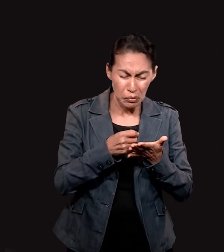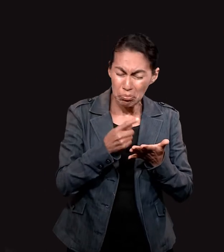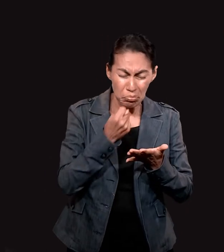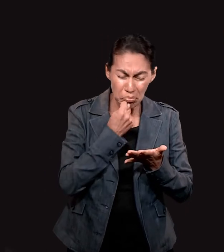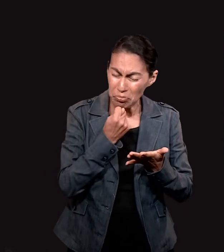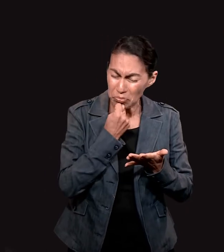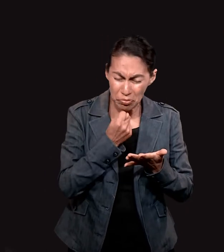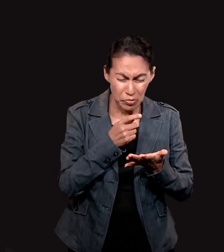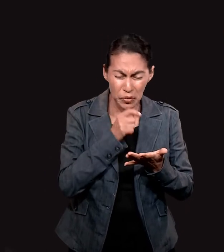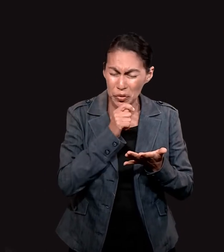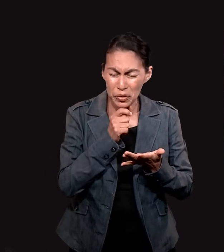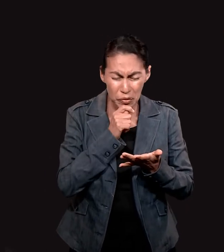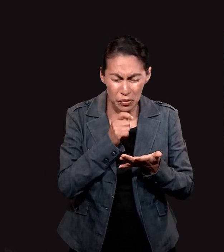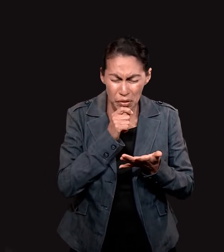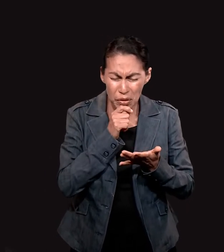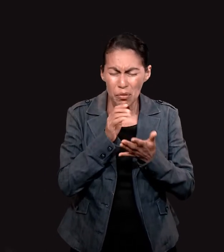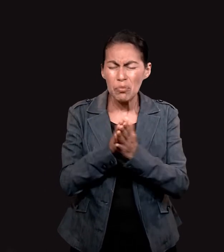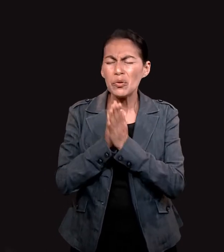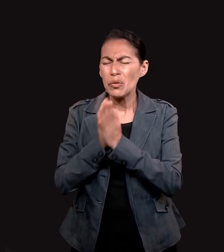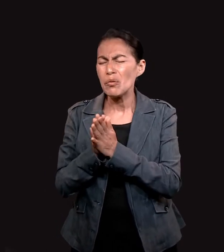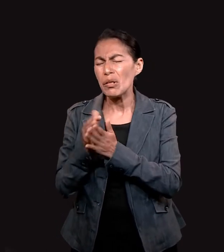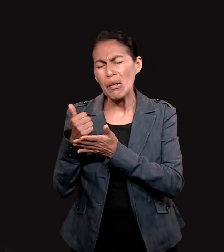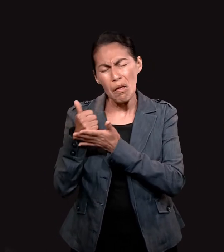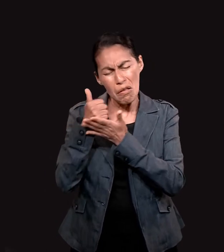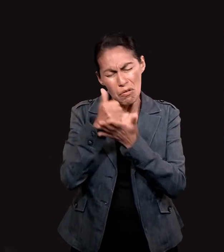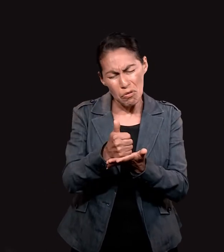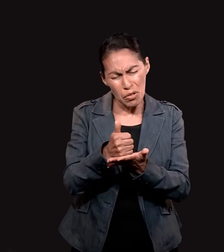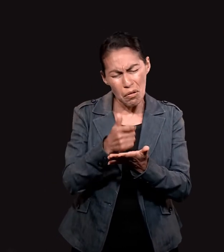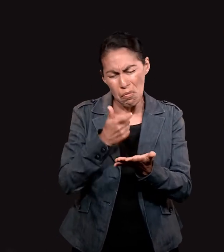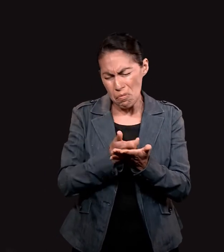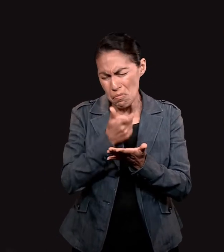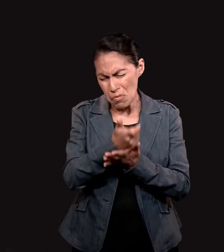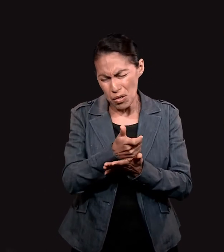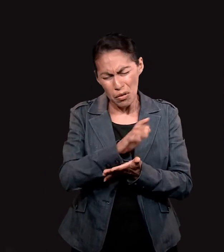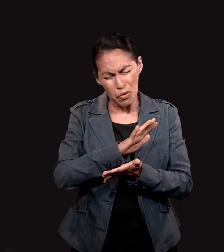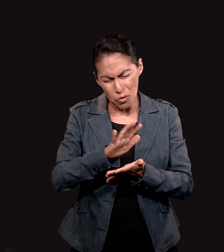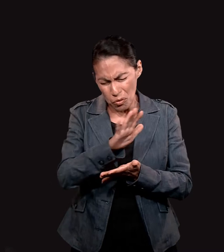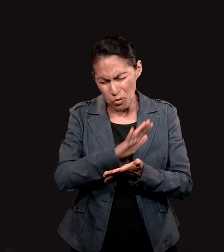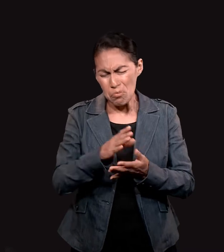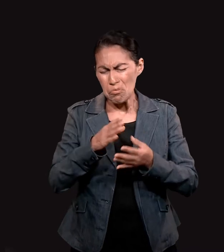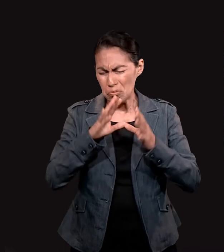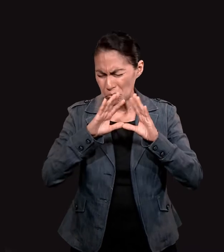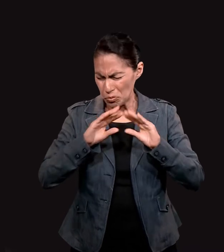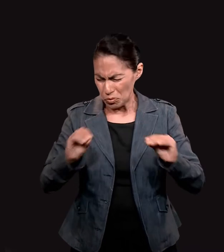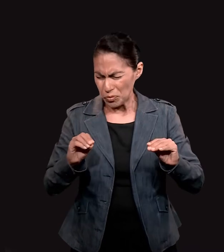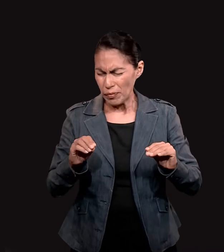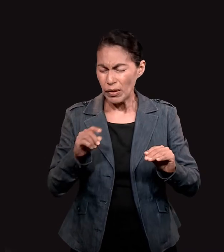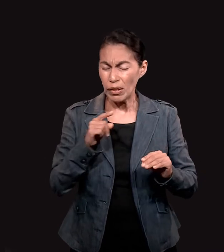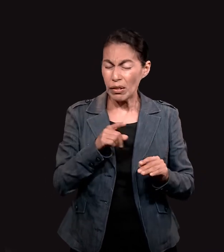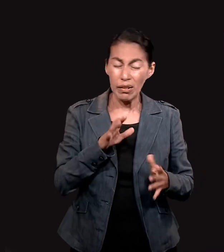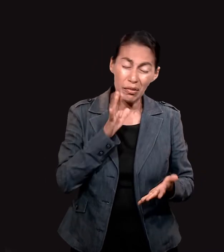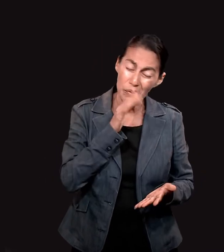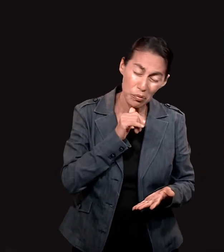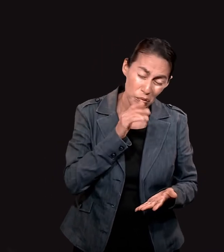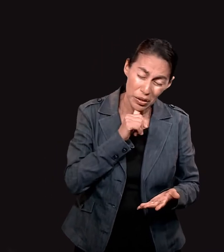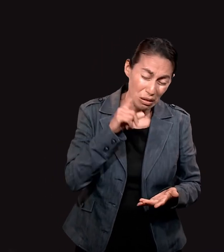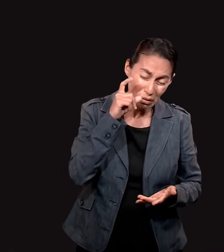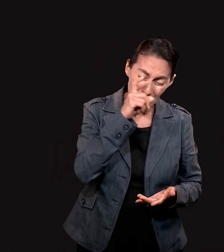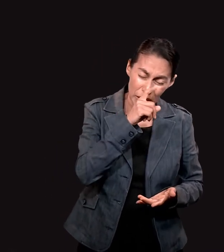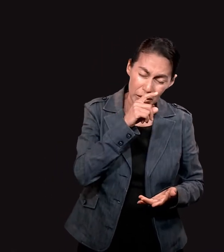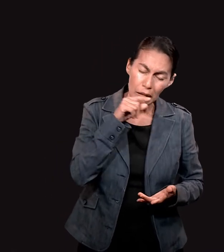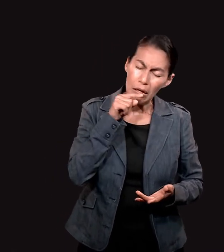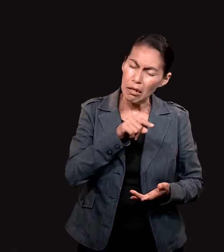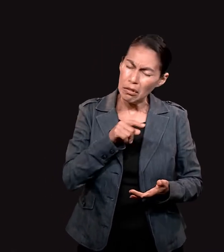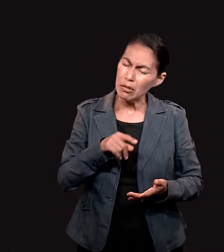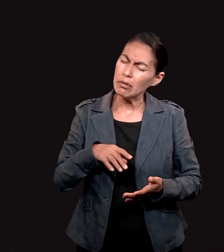Señor, poderse inscribir. Te pido, Señor, que tú puedas poner los medios, Señor. Amén. Y también, si no es posible, Señor, que ellos puedan